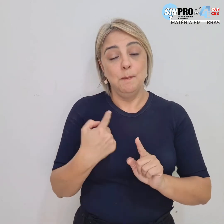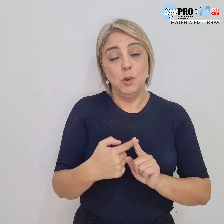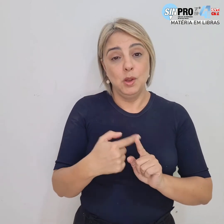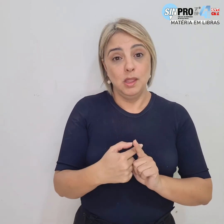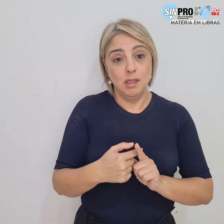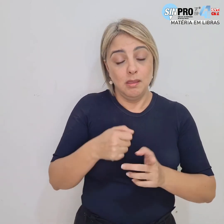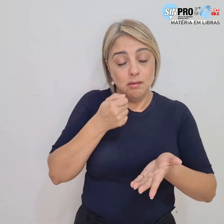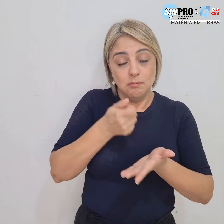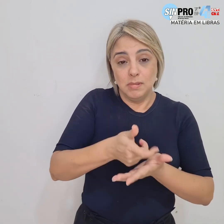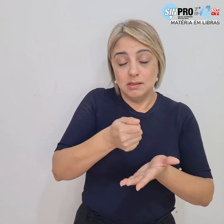mensalidades.